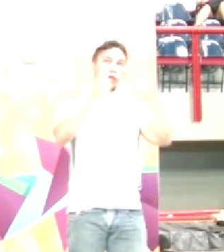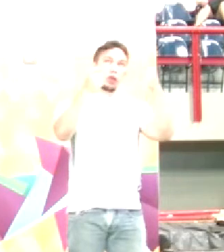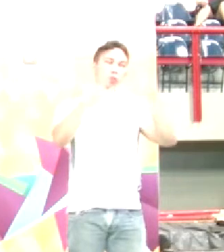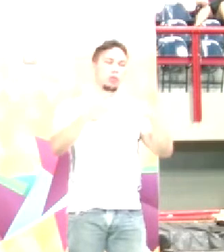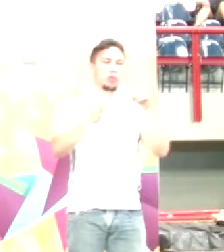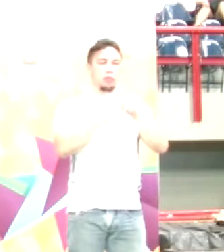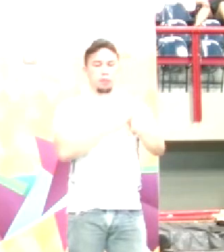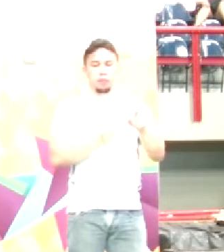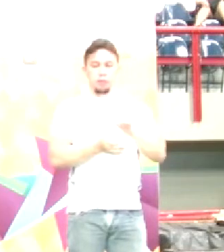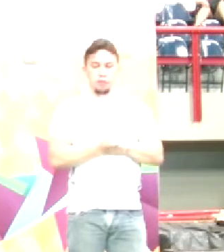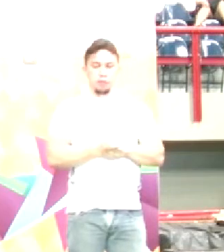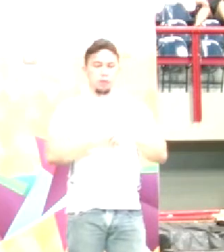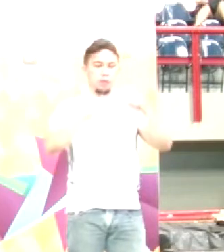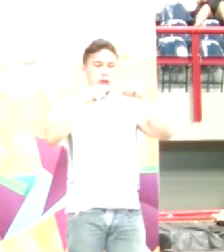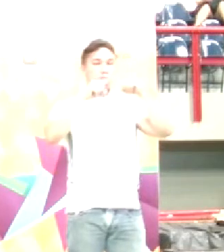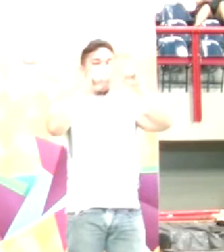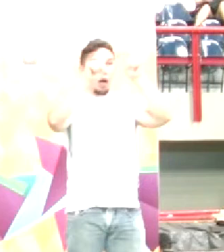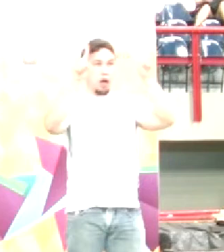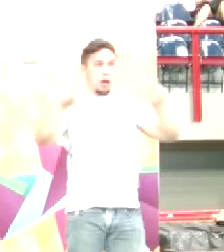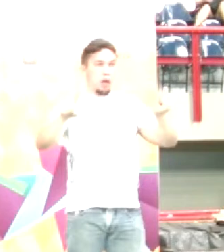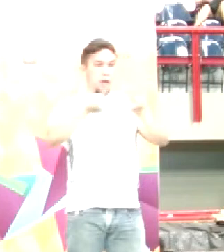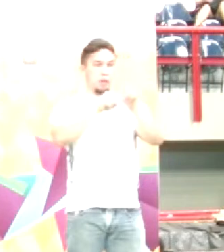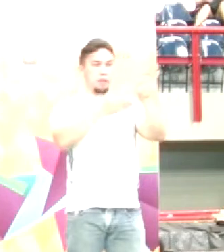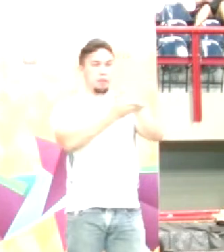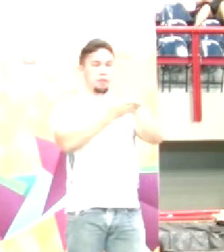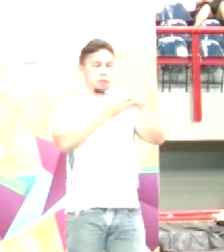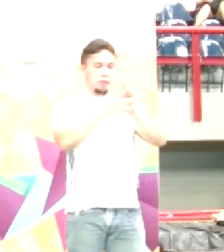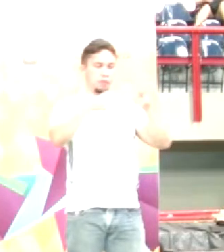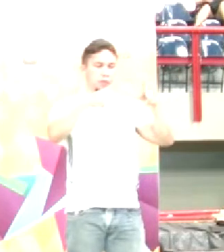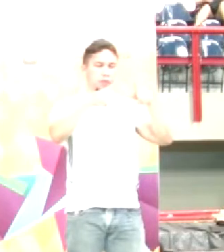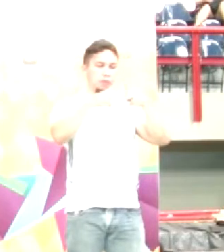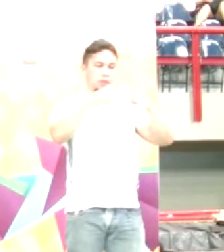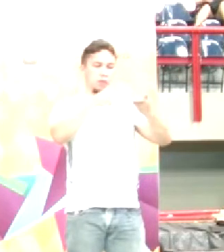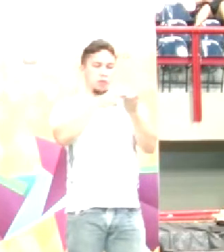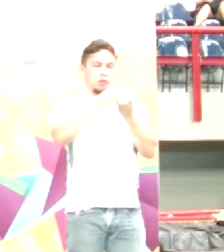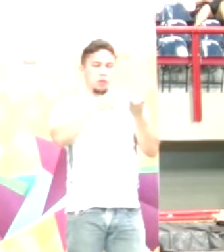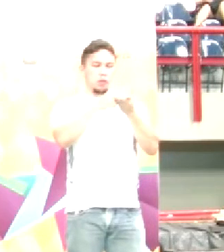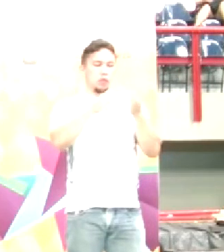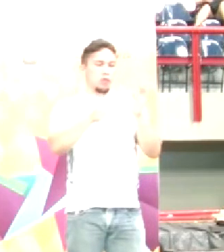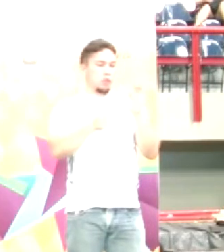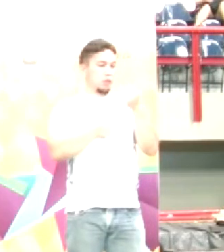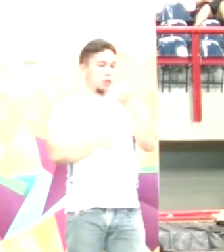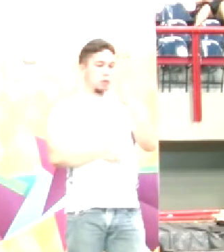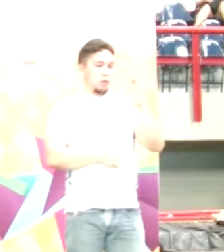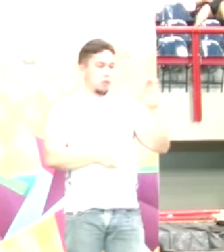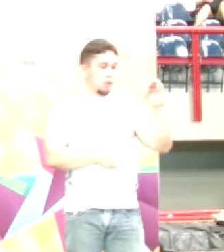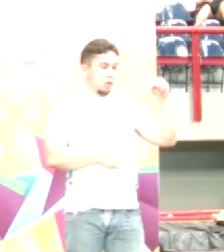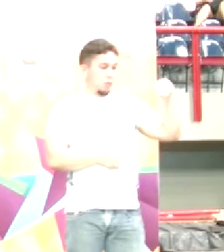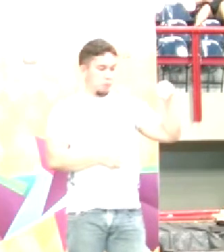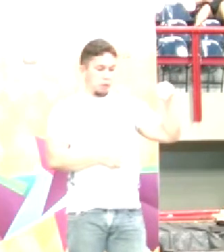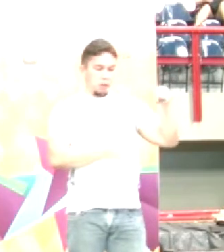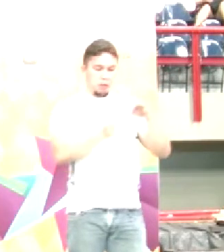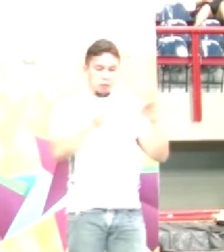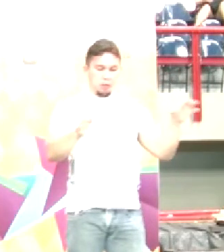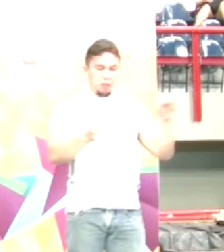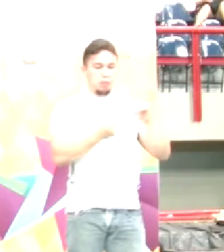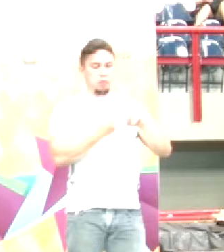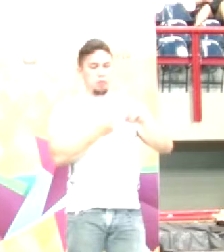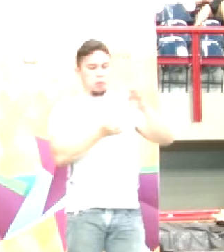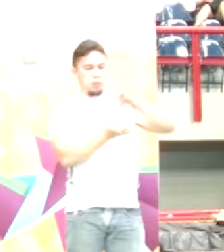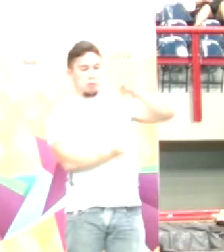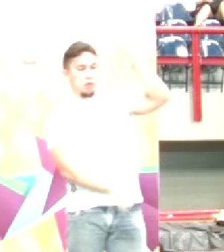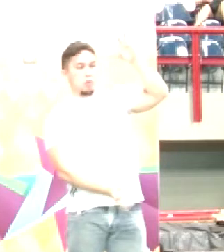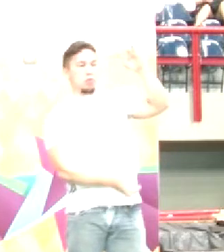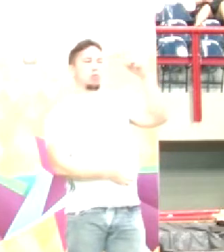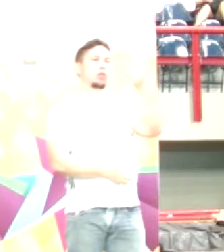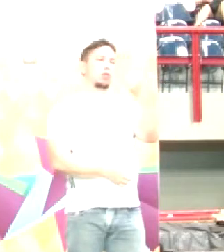diz? A base é quadrada, com 100 metros de lado, e a altura também tem 100 metros. Então vamos lá, está aí a nossa